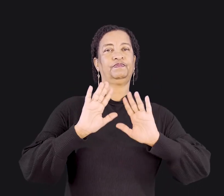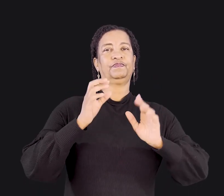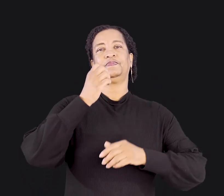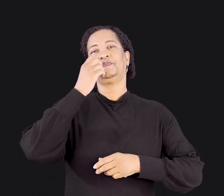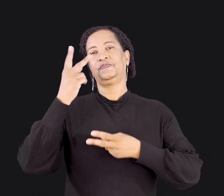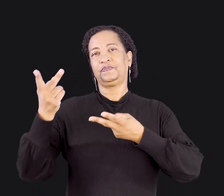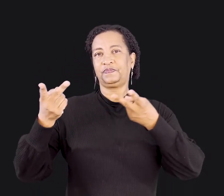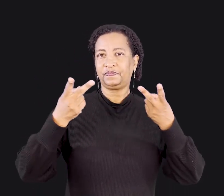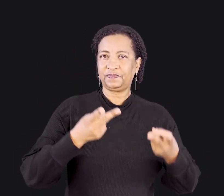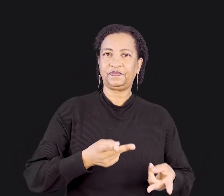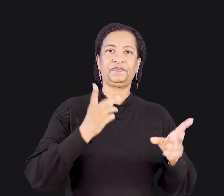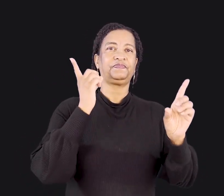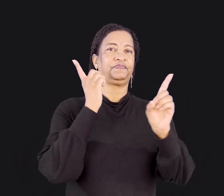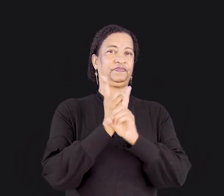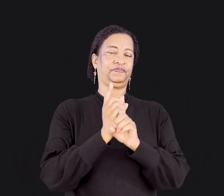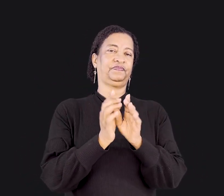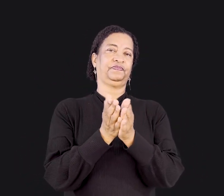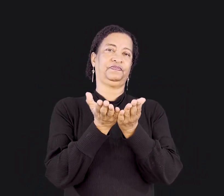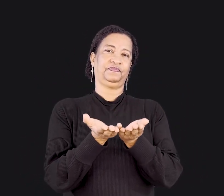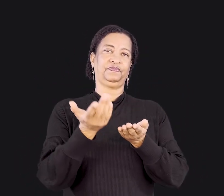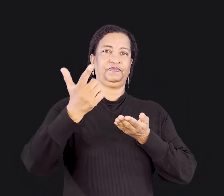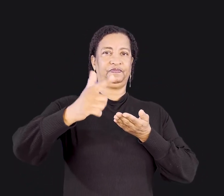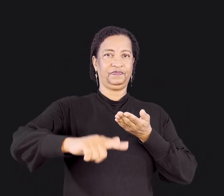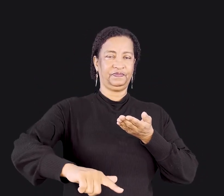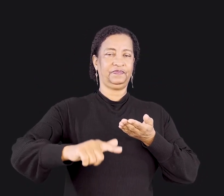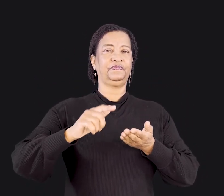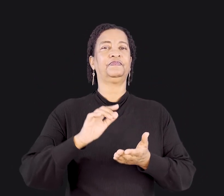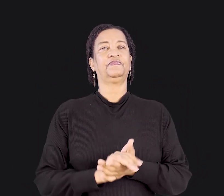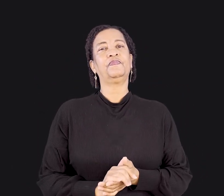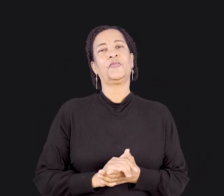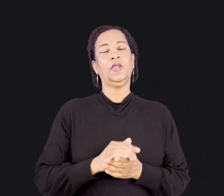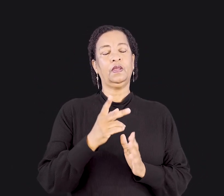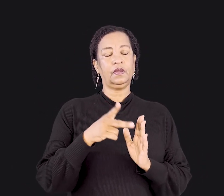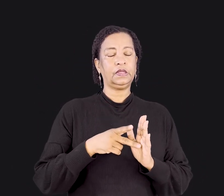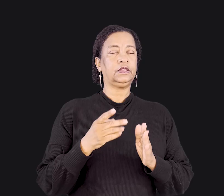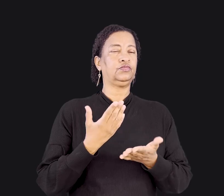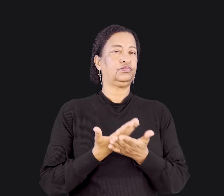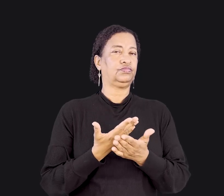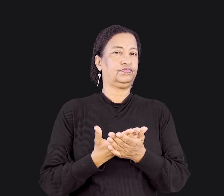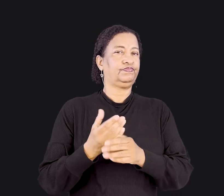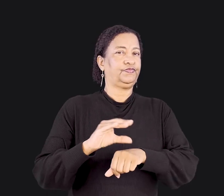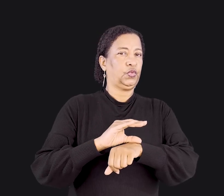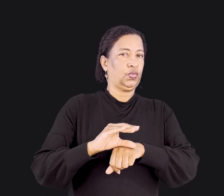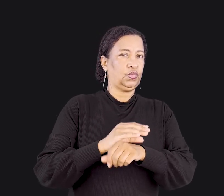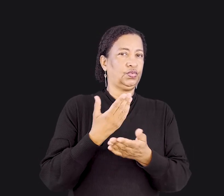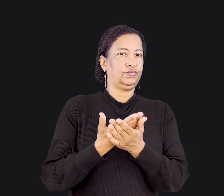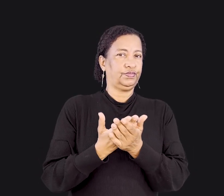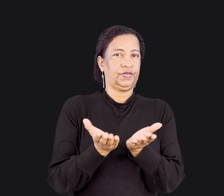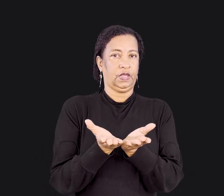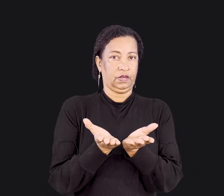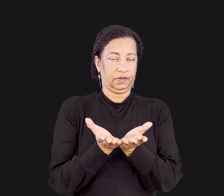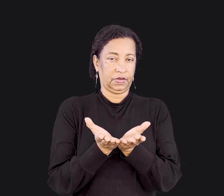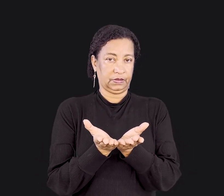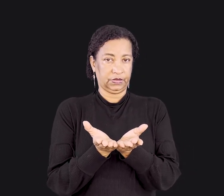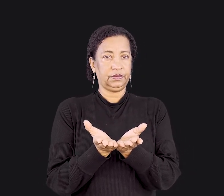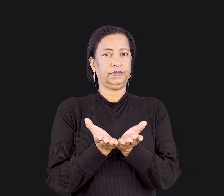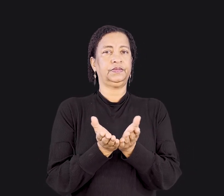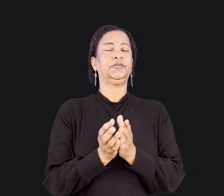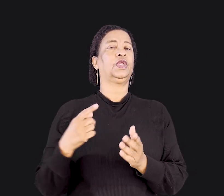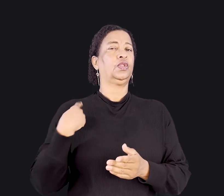Olá, muito bem-vindo para mais um encontro com a palavra. Esse programa é parte de um curso de estudo da Bíblia, através do